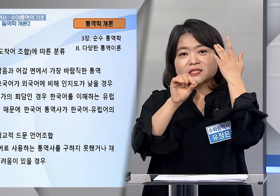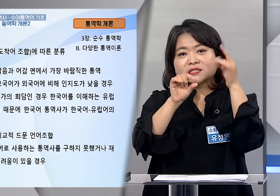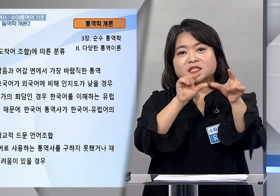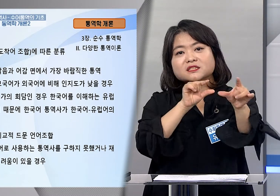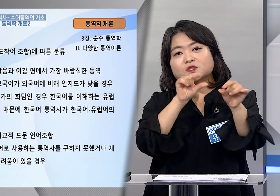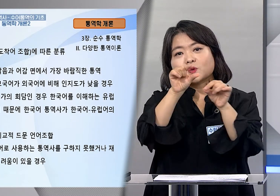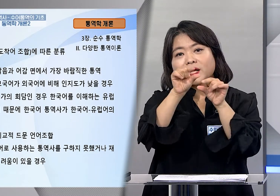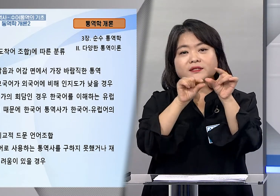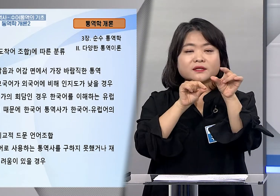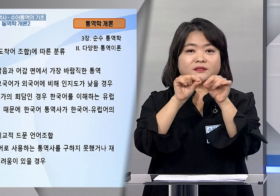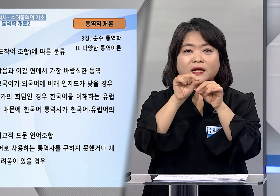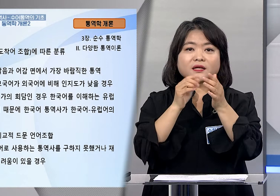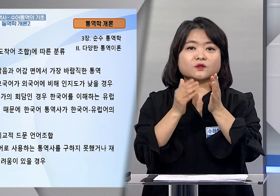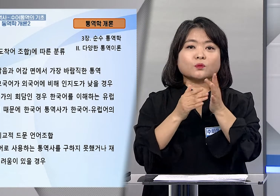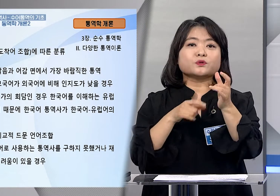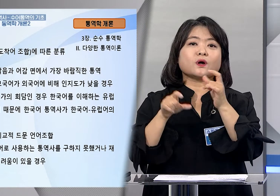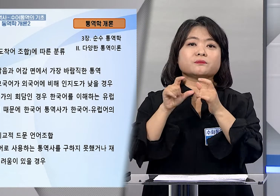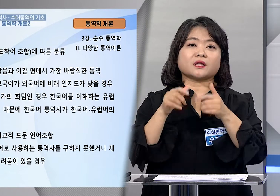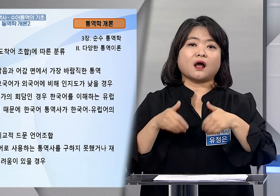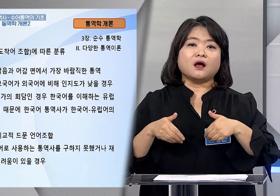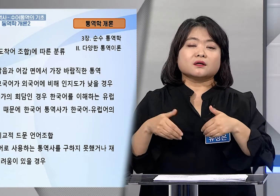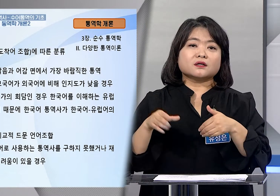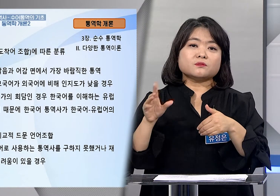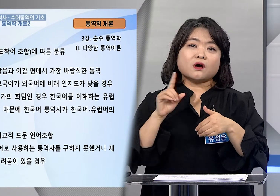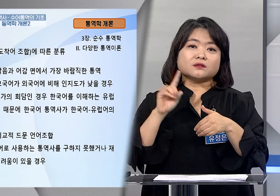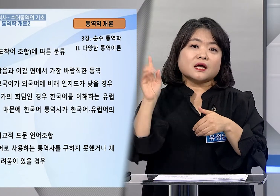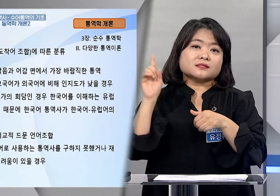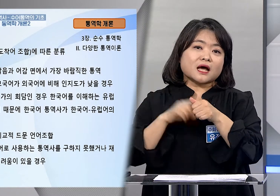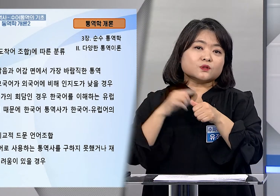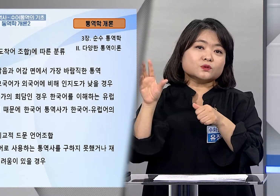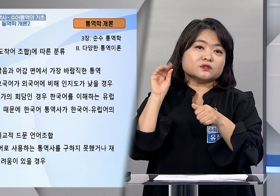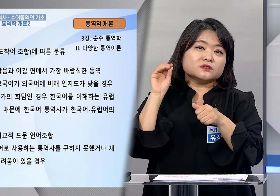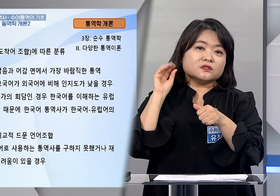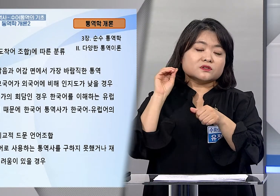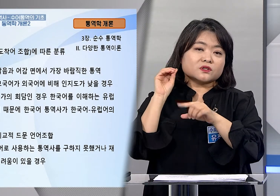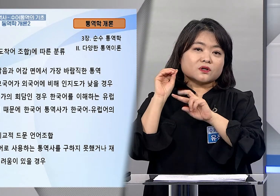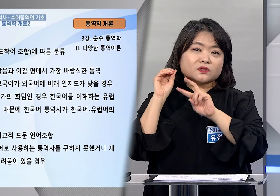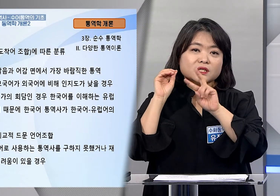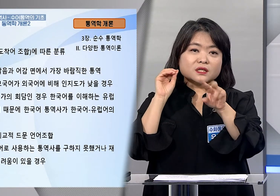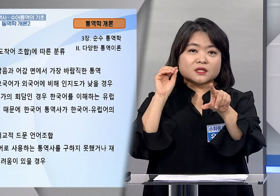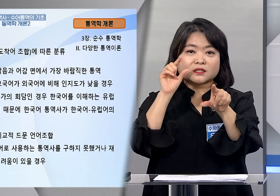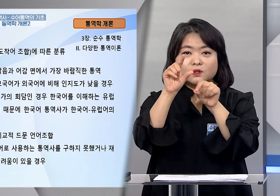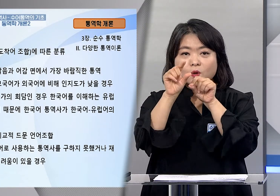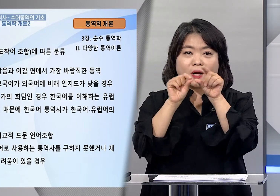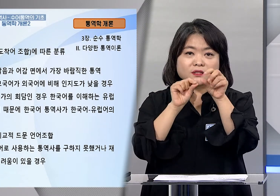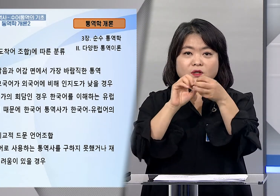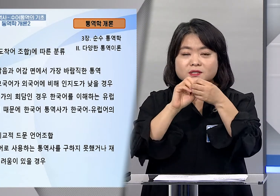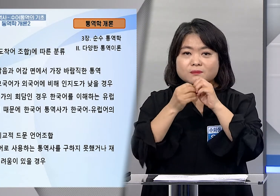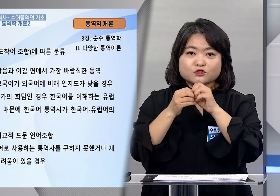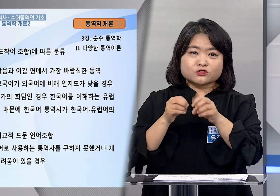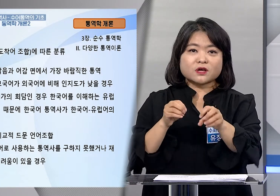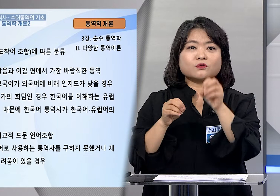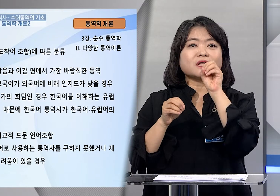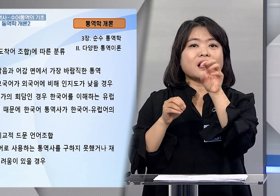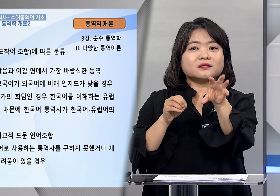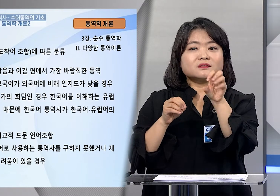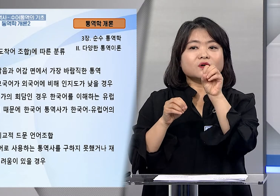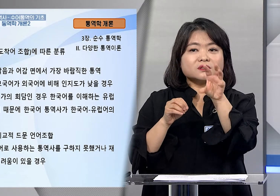지식에서 끌어와야 되는 단계가 더 필요합니다. 그러면 자동으로 들려져서 끌어와서 짜맞추기 하고 나가는 거는